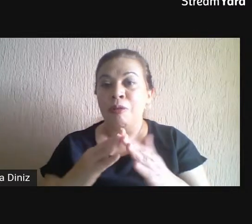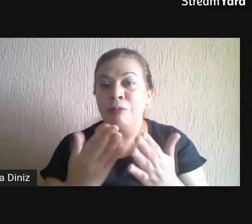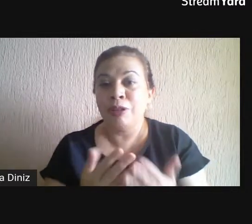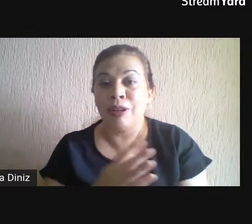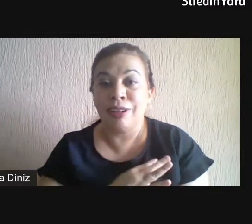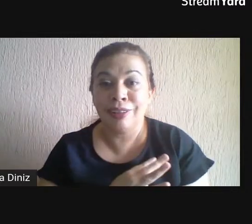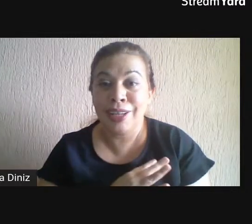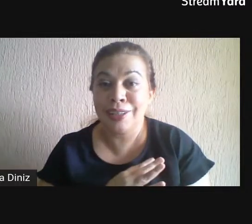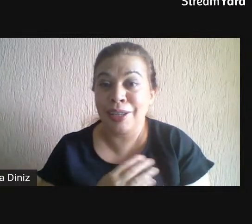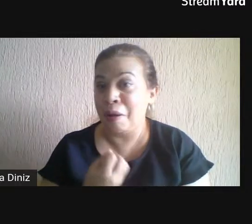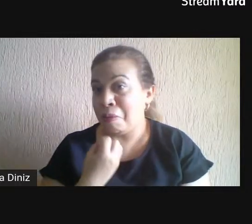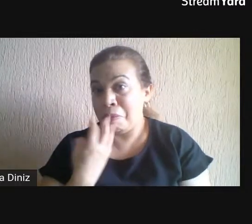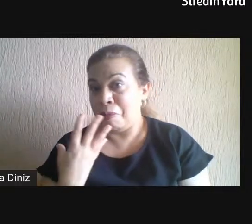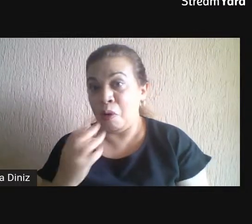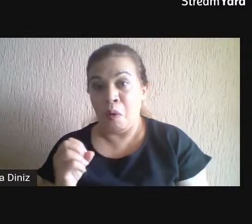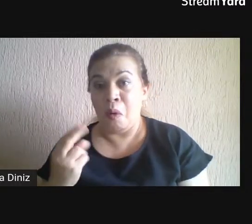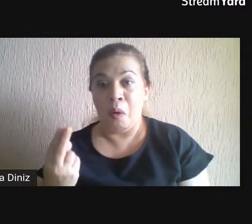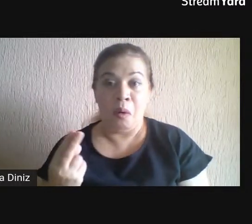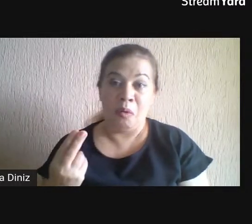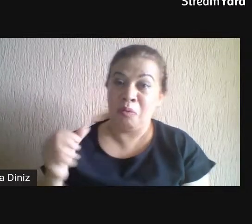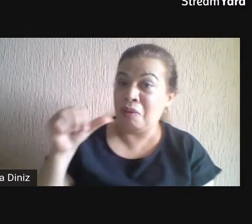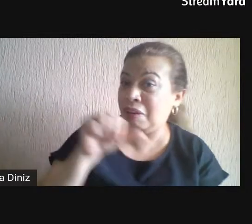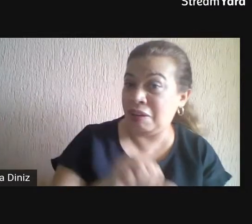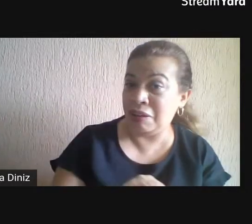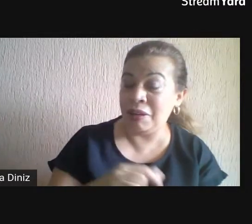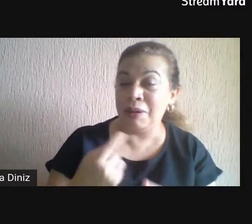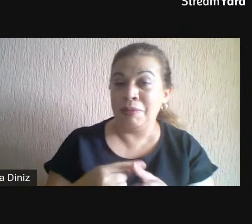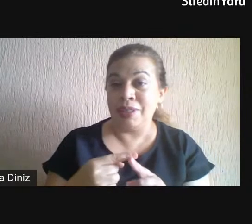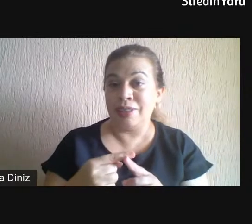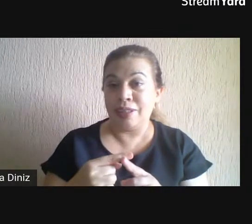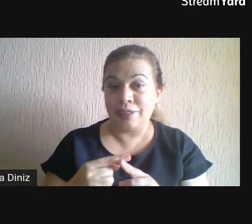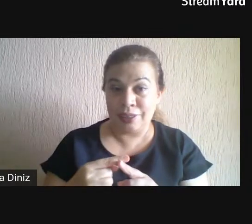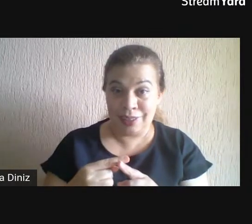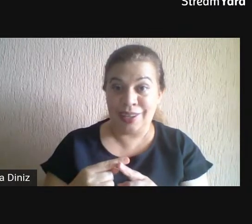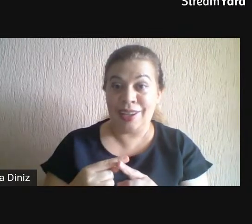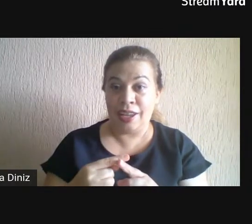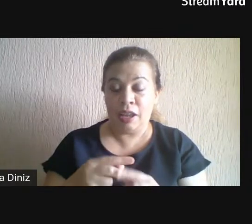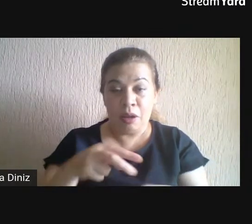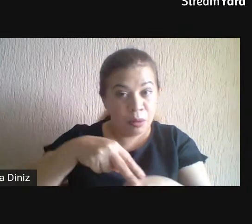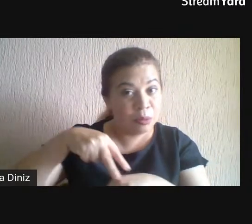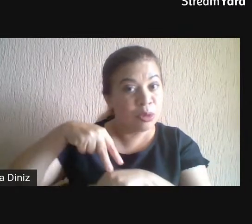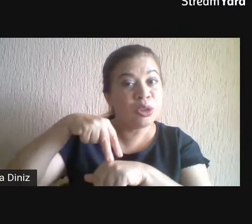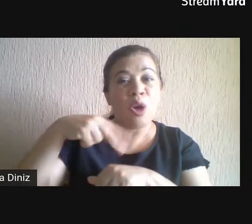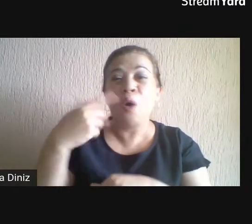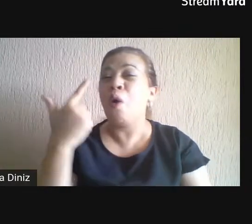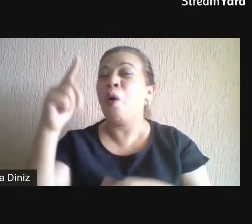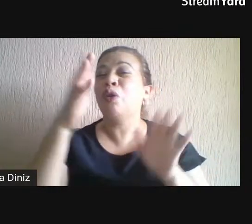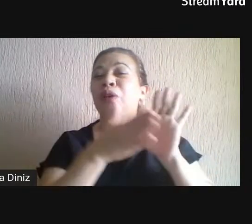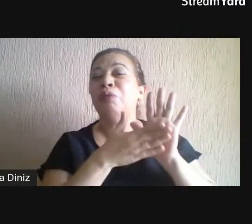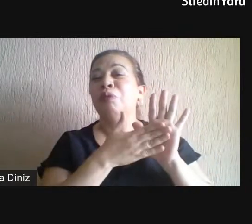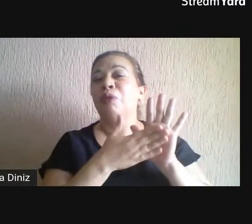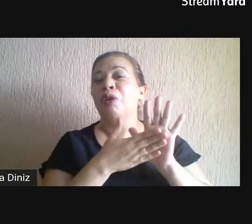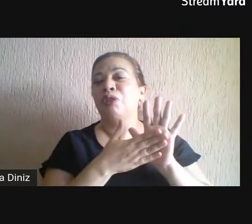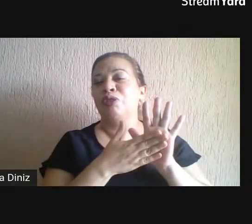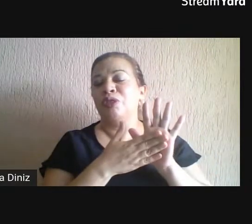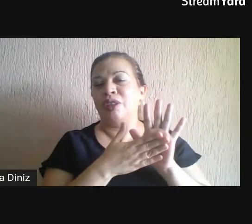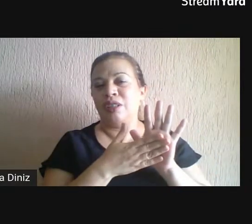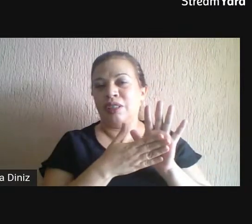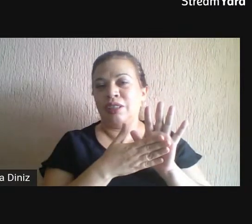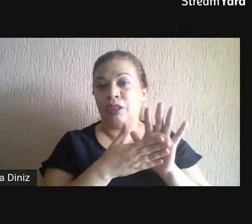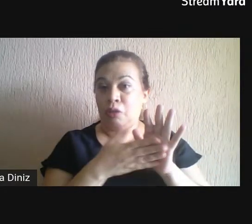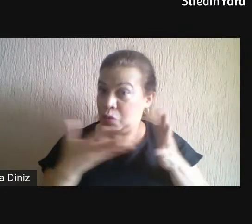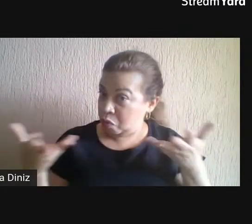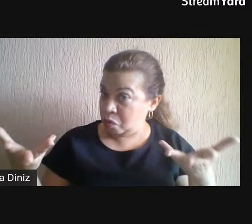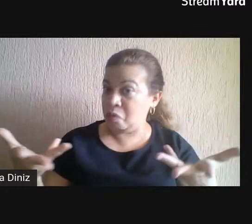piorada. Ele tem que se afirmar por ser uma outra proposta, uma outra coisa com